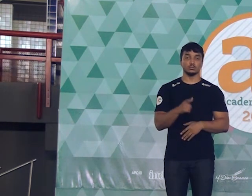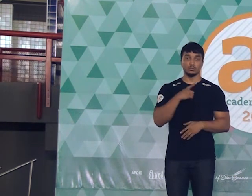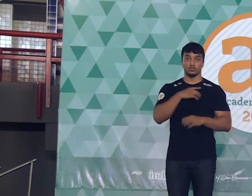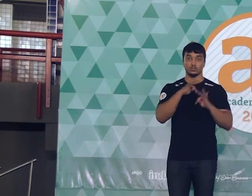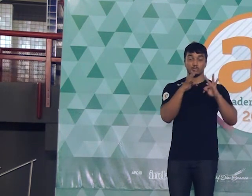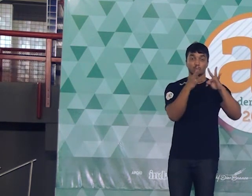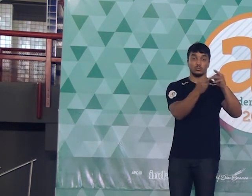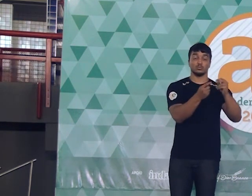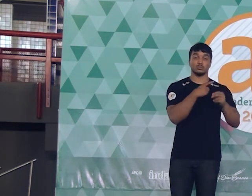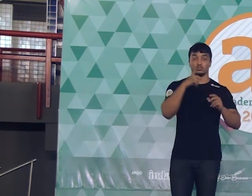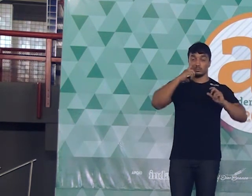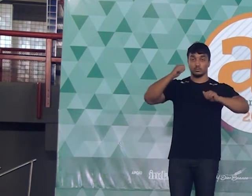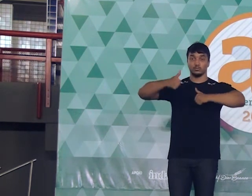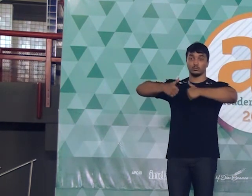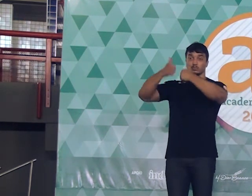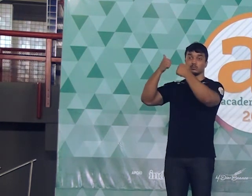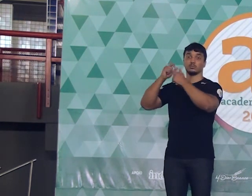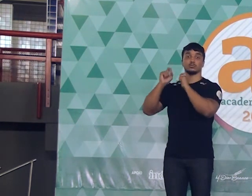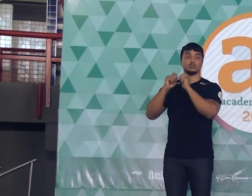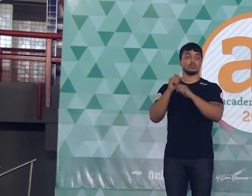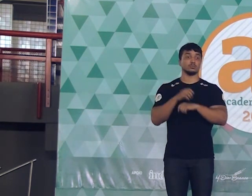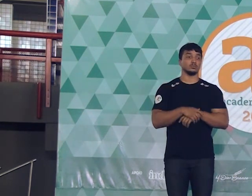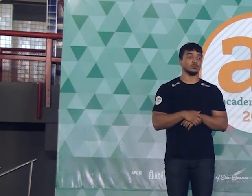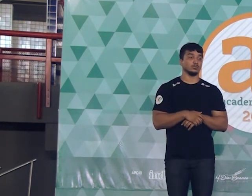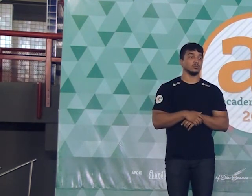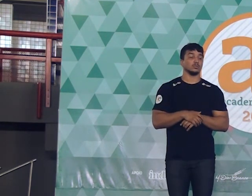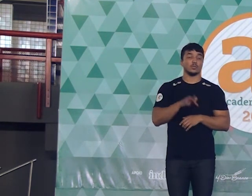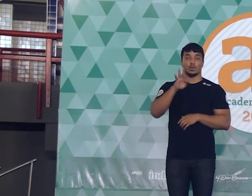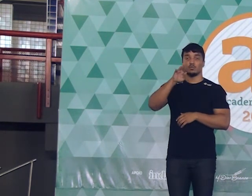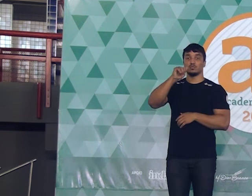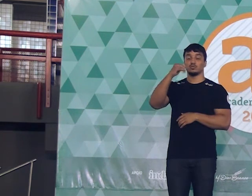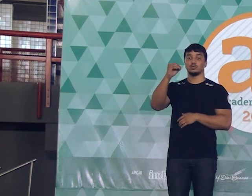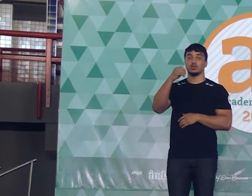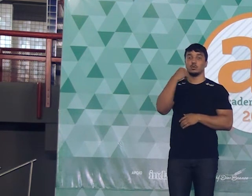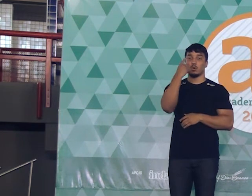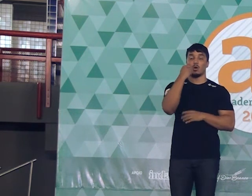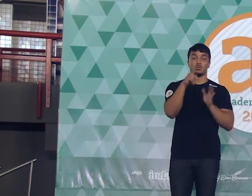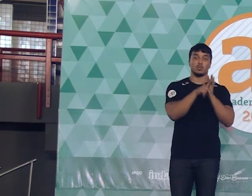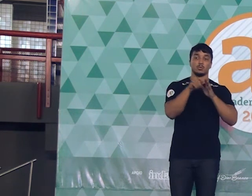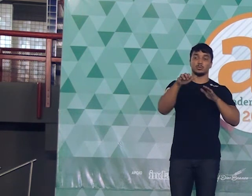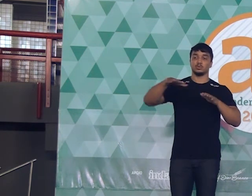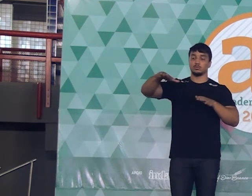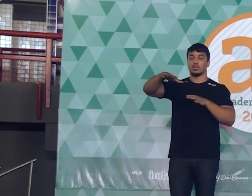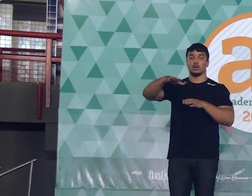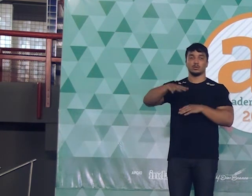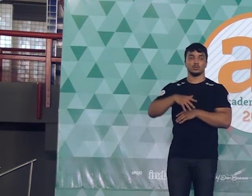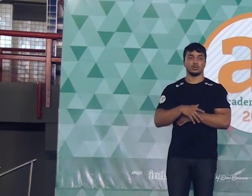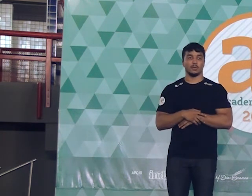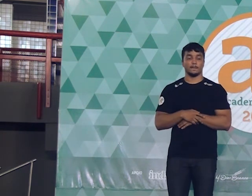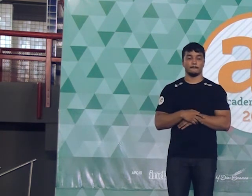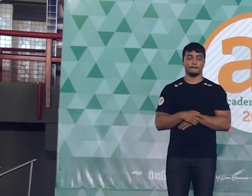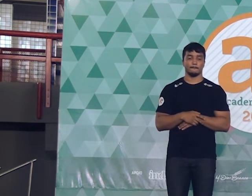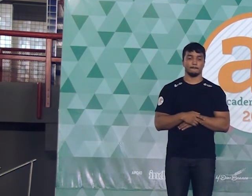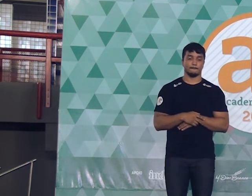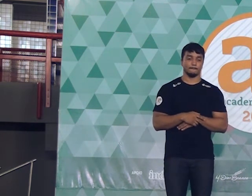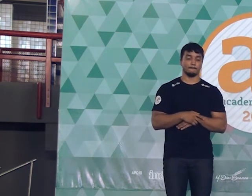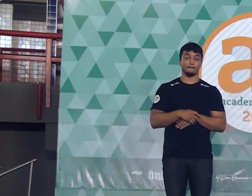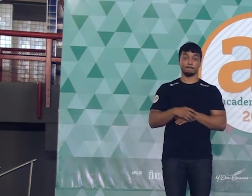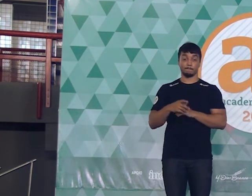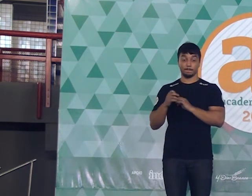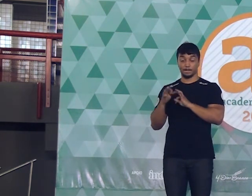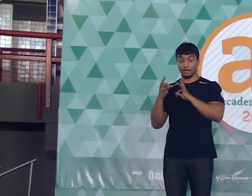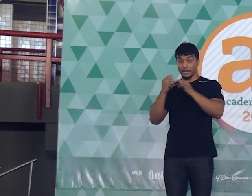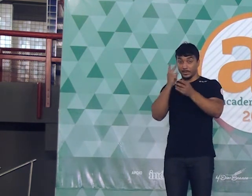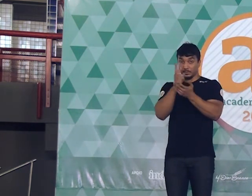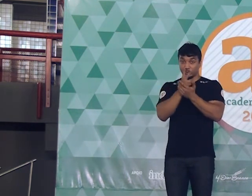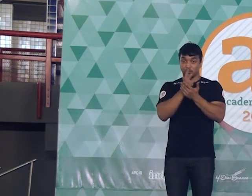tenho tudo, melhor equação. Função horária dos espaços, aquela grandinha. Então, toda